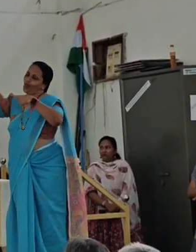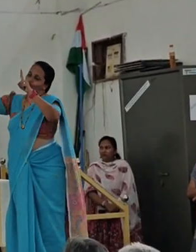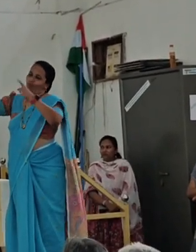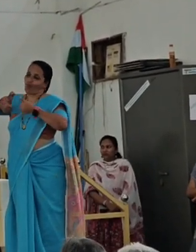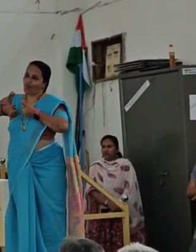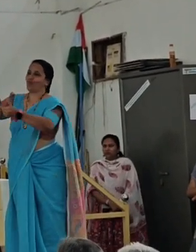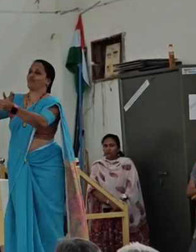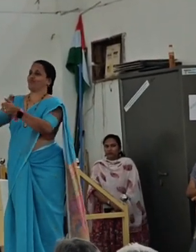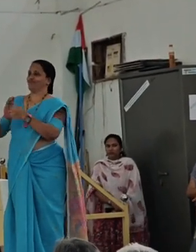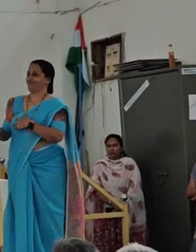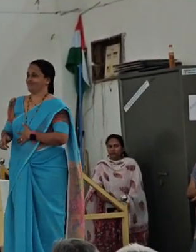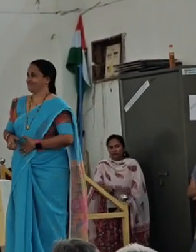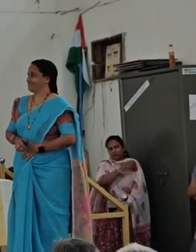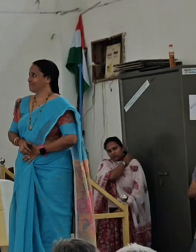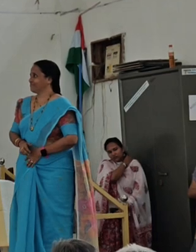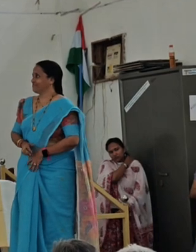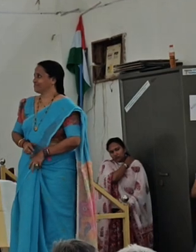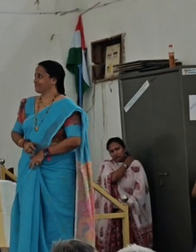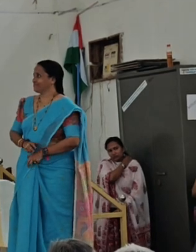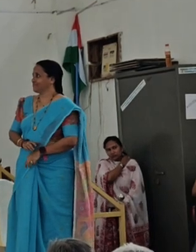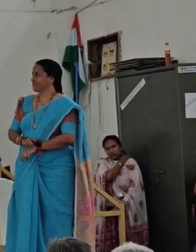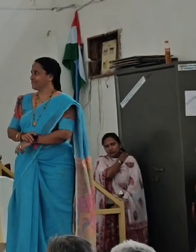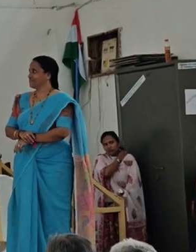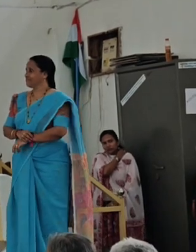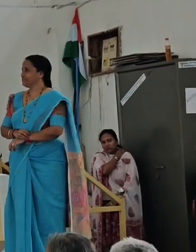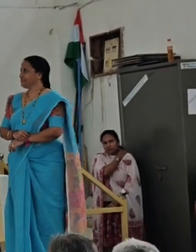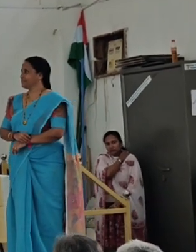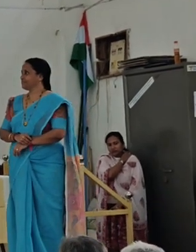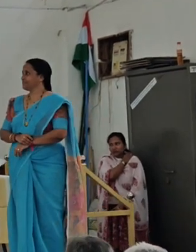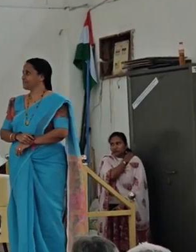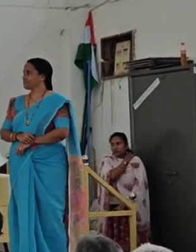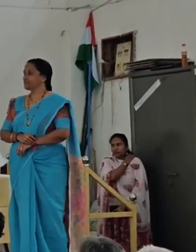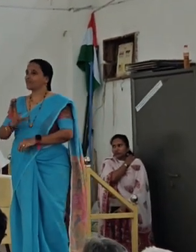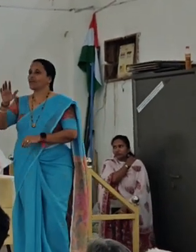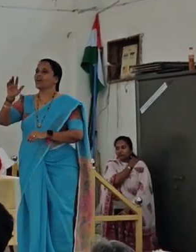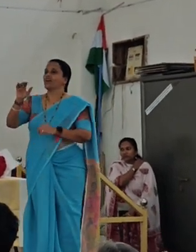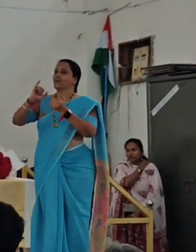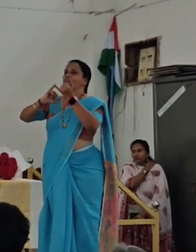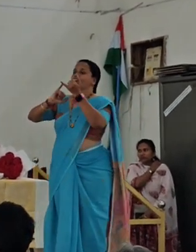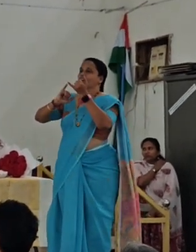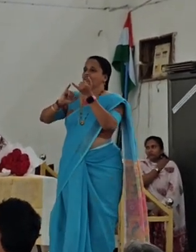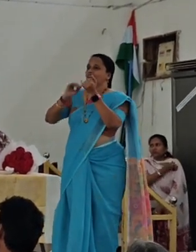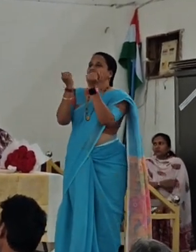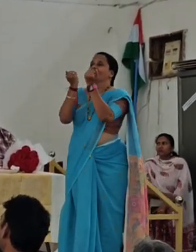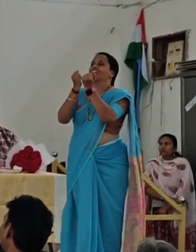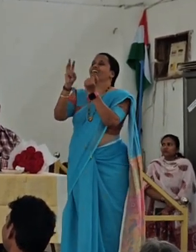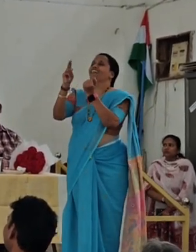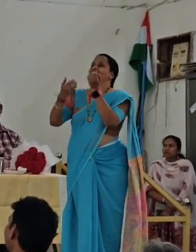మనకు ఎప్పుడు చేయలేదు. ఒక వన్ డిజేబుల్ డే ఒకటే చేసేవాళ్ళము.